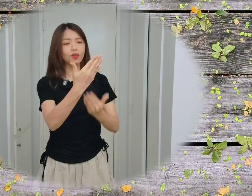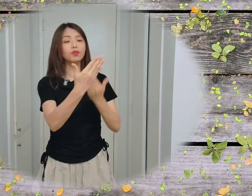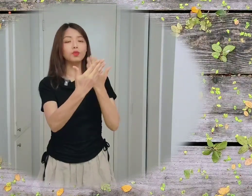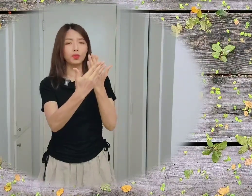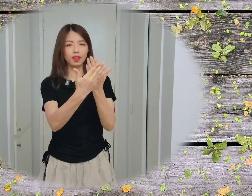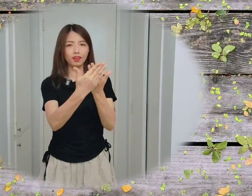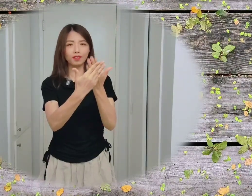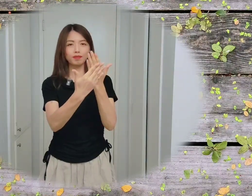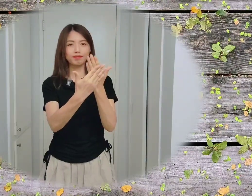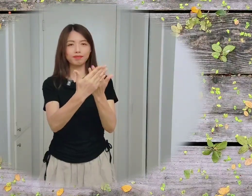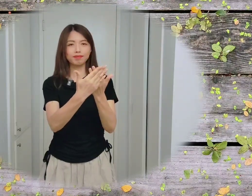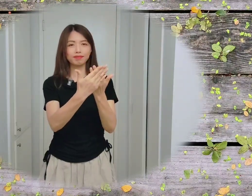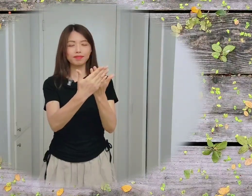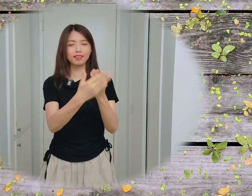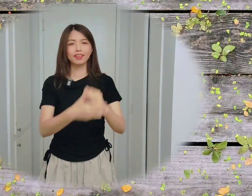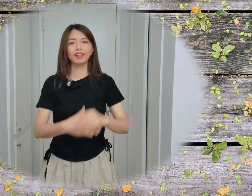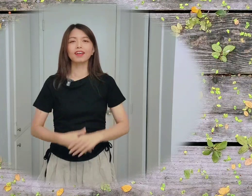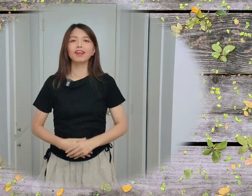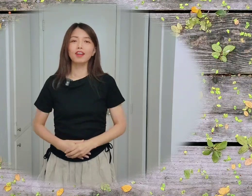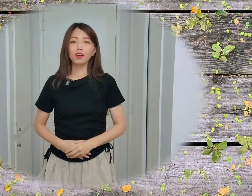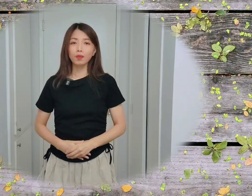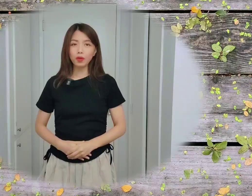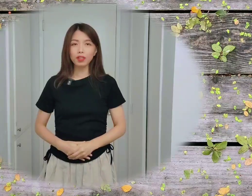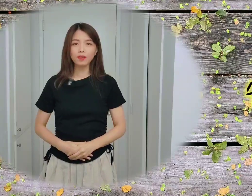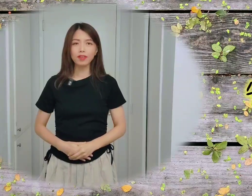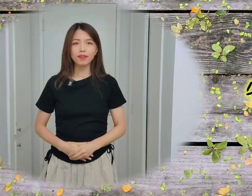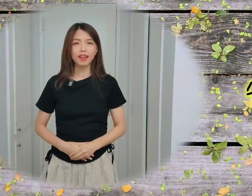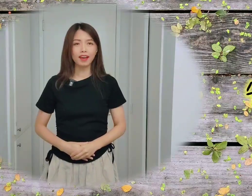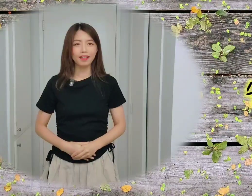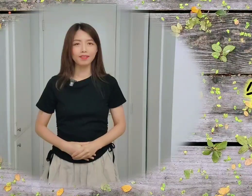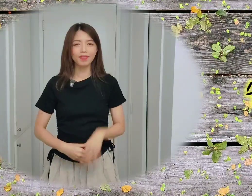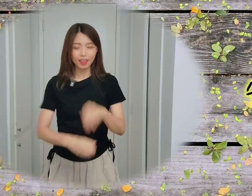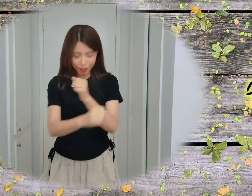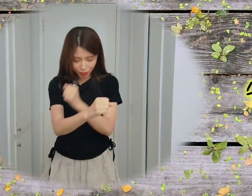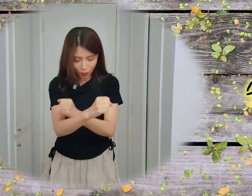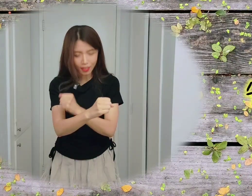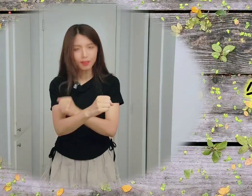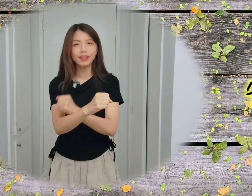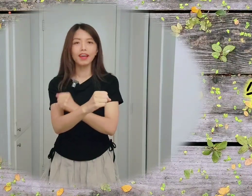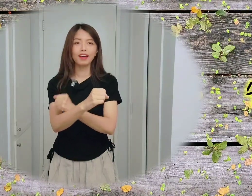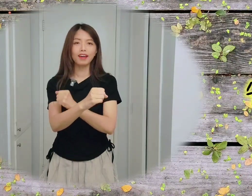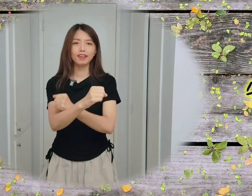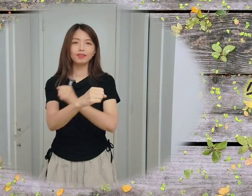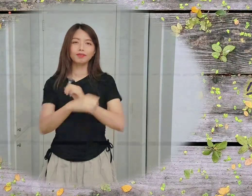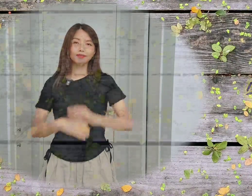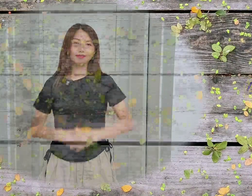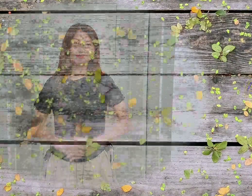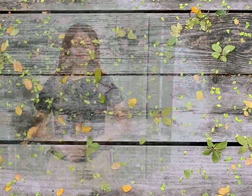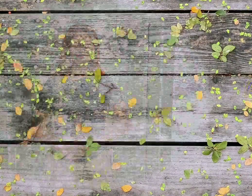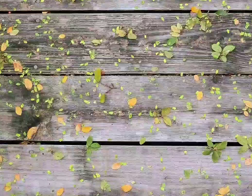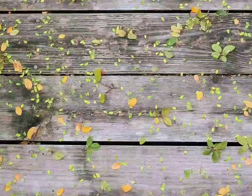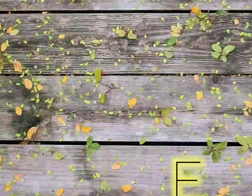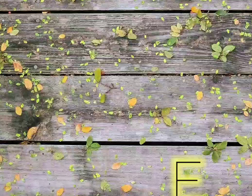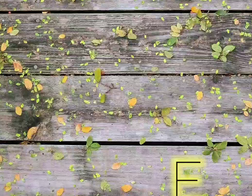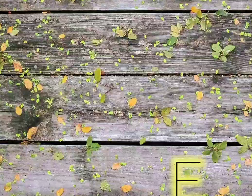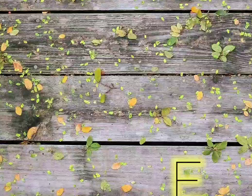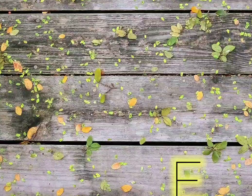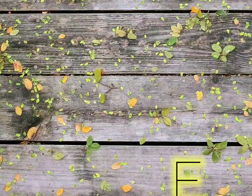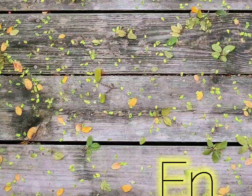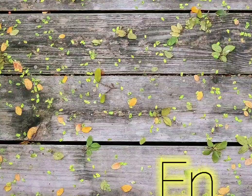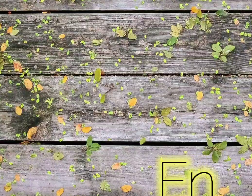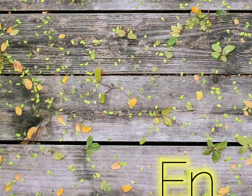뜻인데요. 찬양이기 때문에 손 약간 돌려주셔서 이렇게 쳐주시면 됩니다. 네, 다시 해드릴게요. 주여